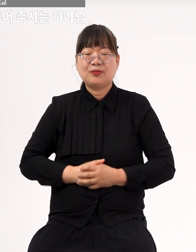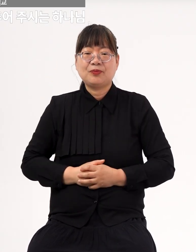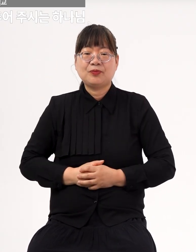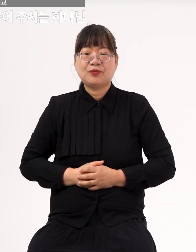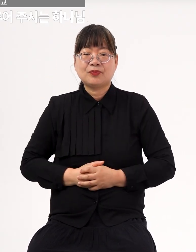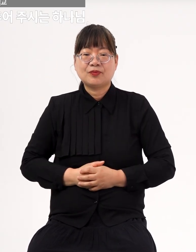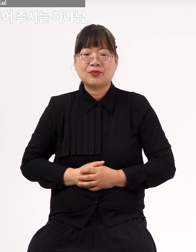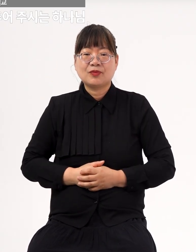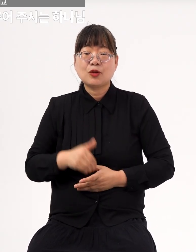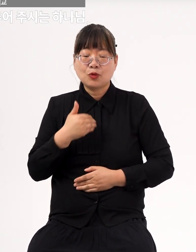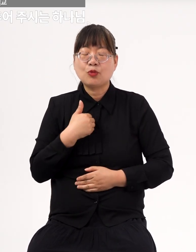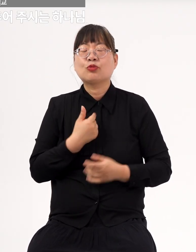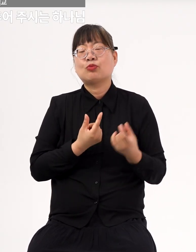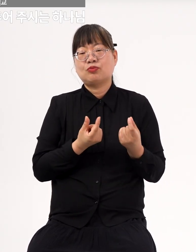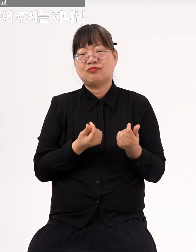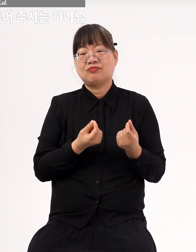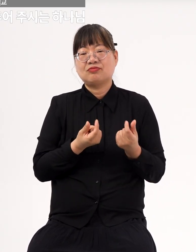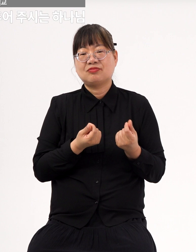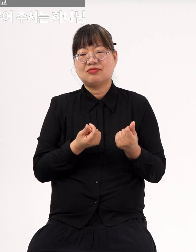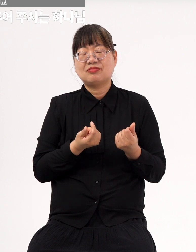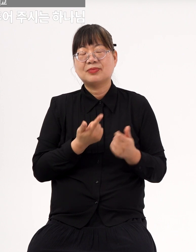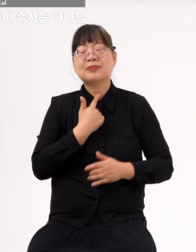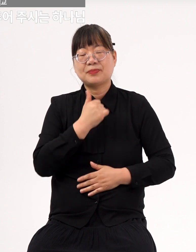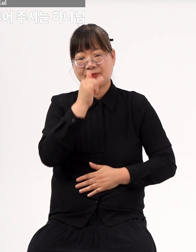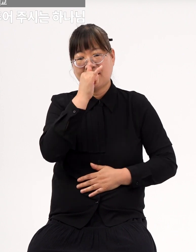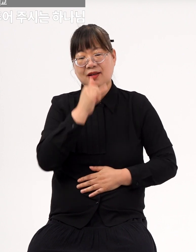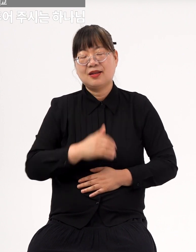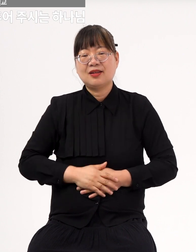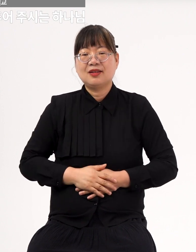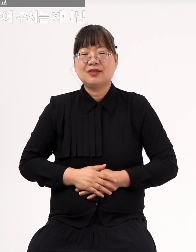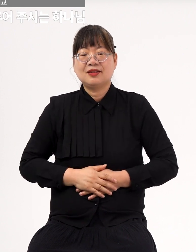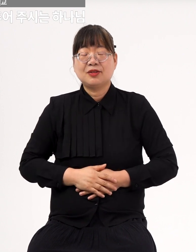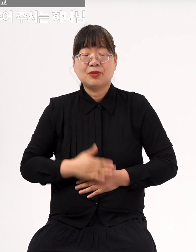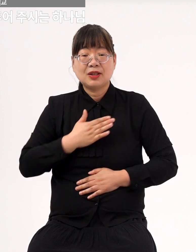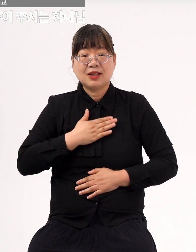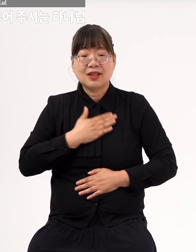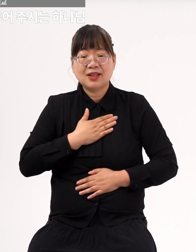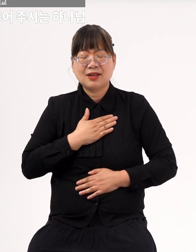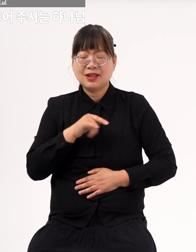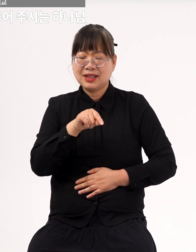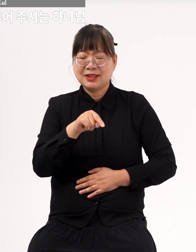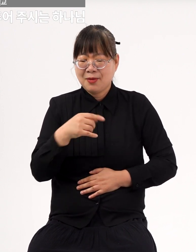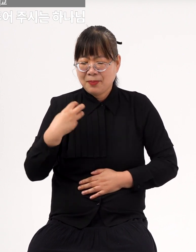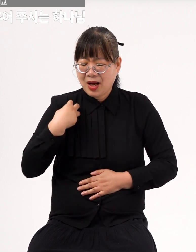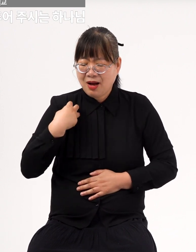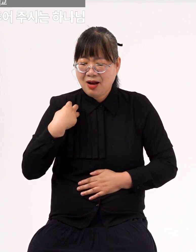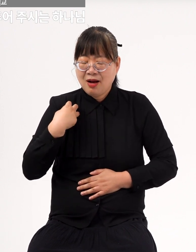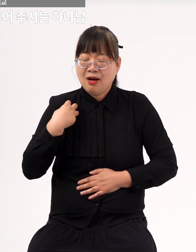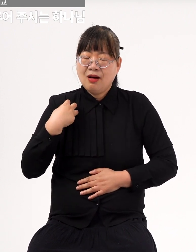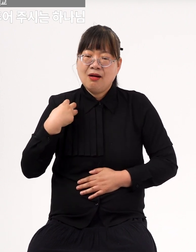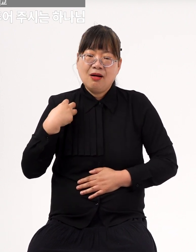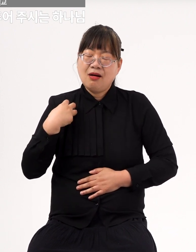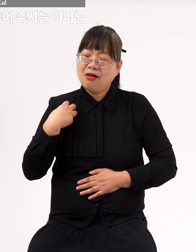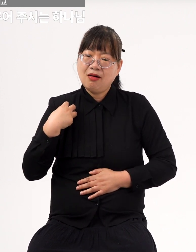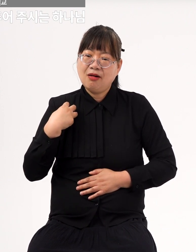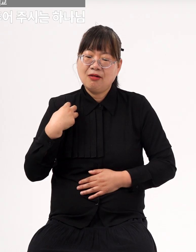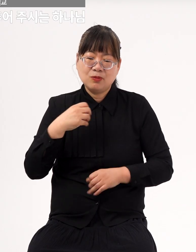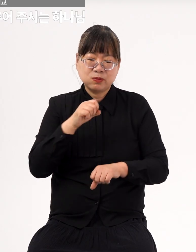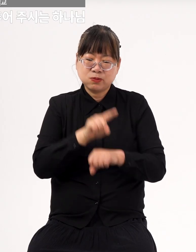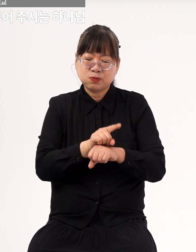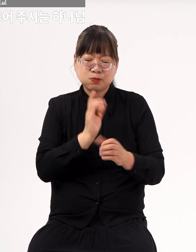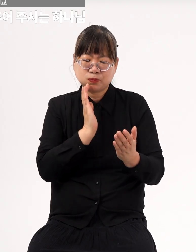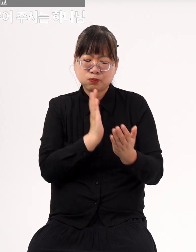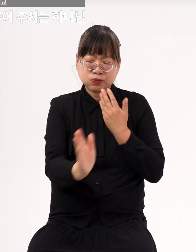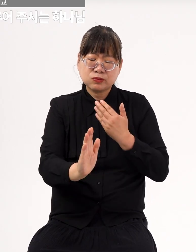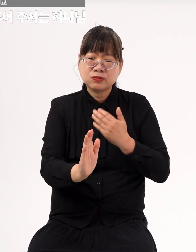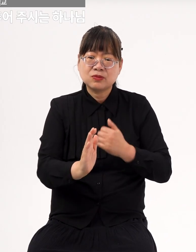전들 그런 경우들이 없겠습니까? 난 정말 이 역할 내 적성에도 안